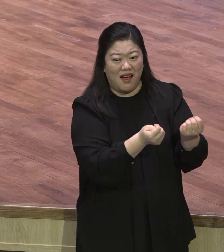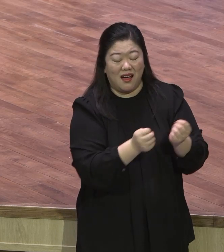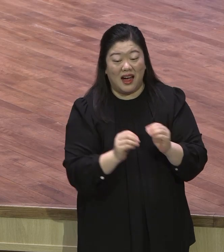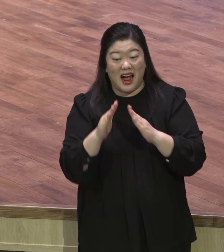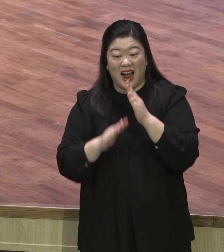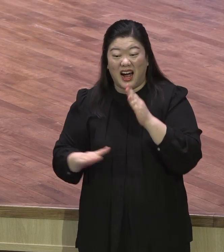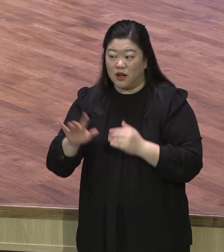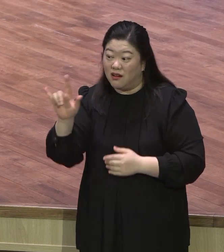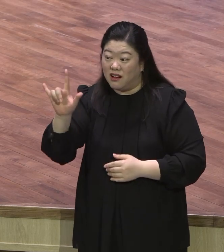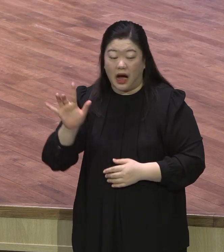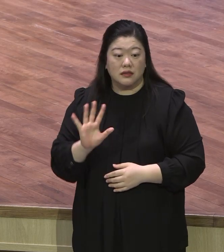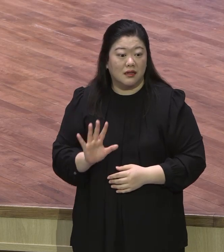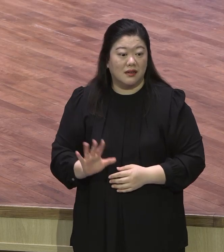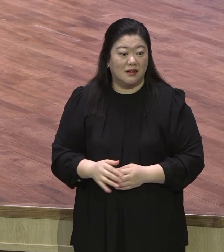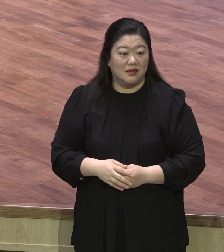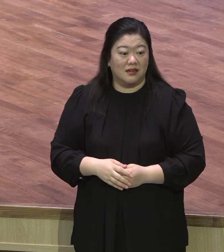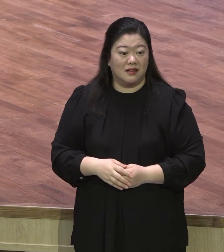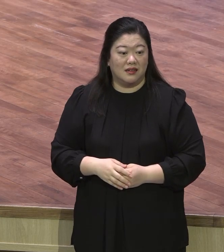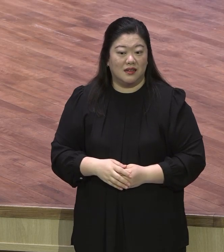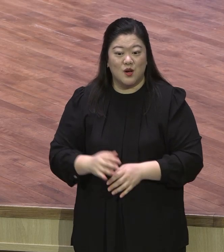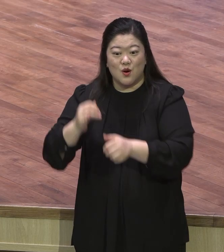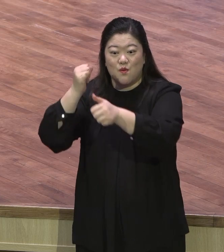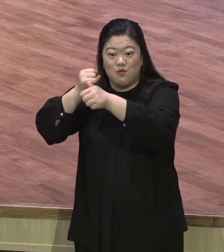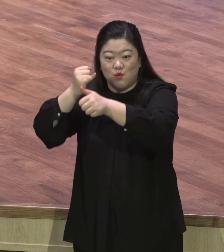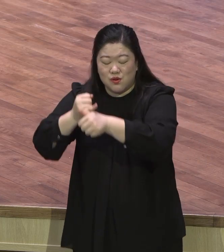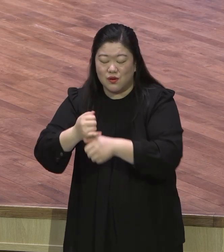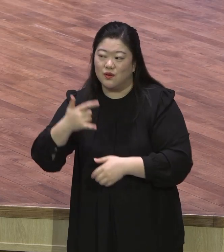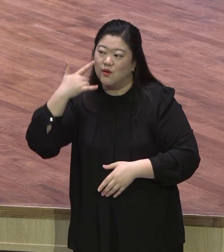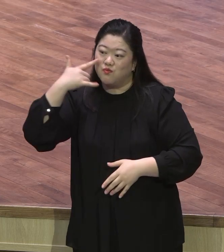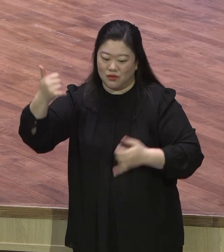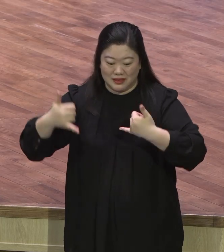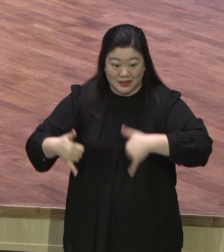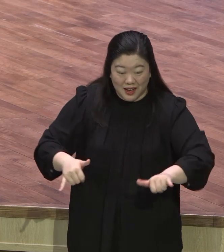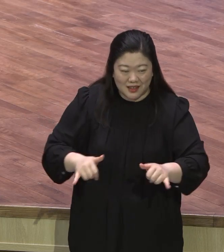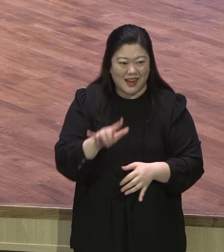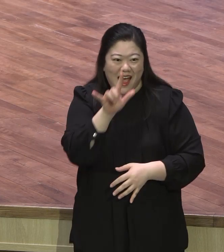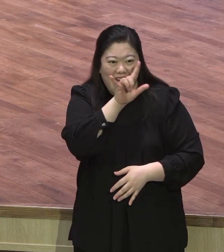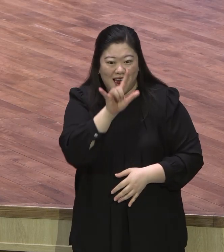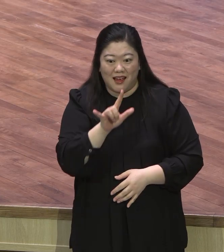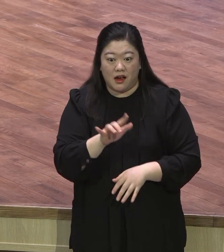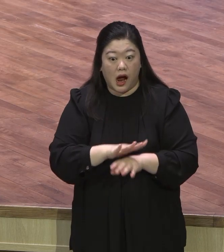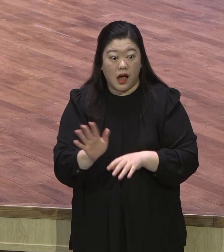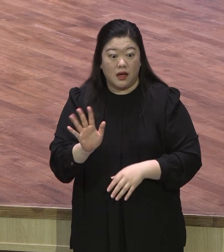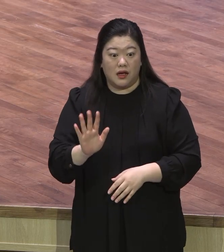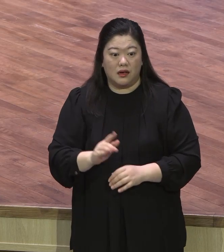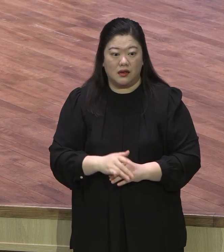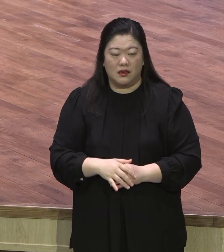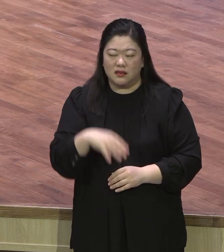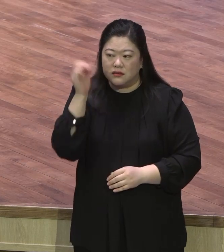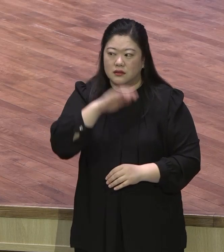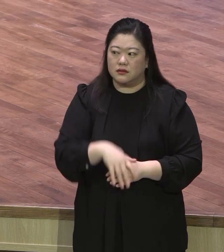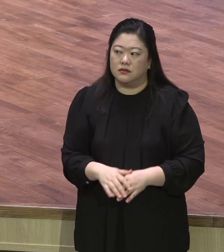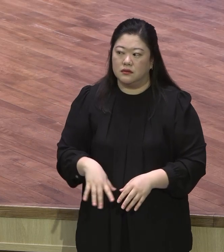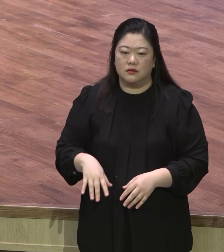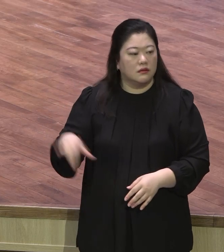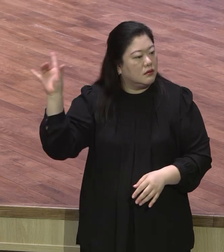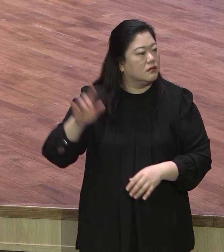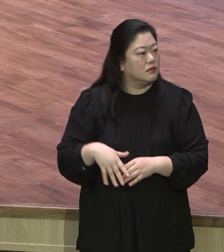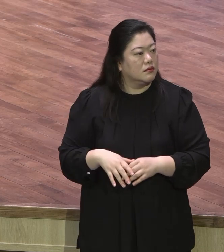사실은 부부 간에 또 부자 간에 형제 간에 서로 그렇게 사랑한다라는 알레베이오